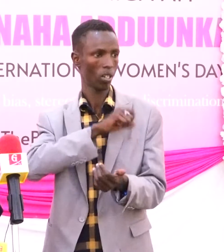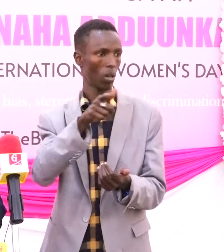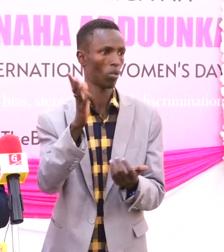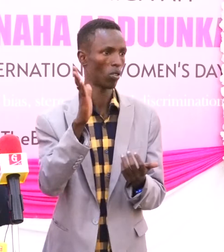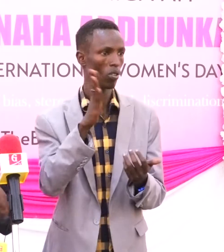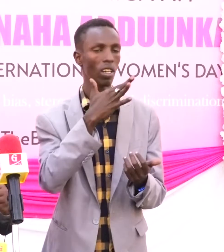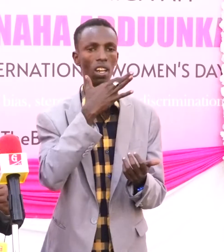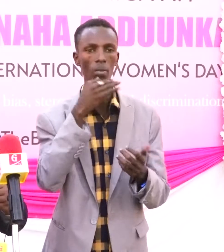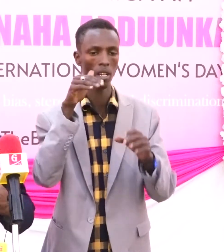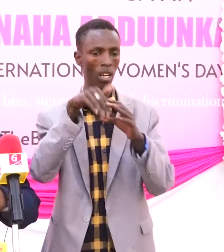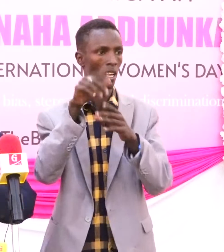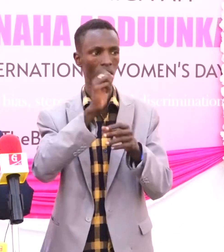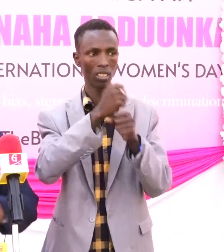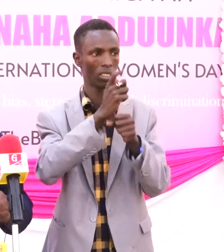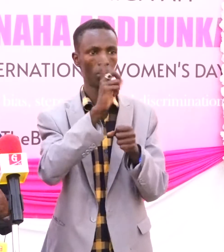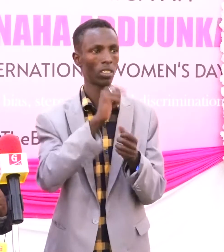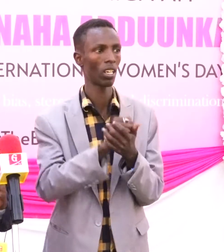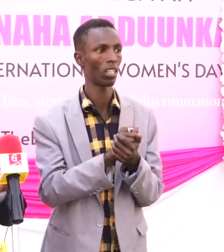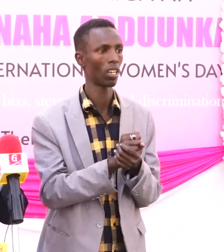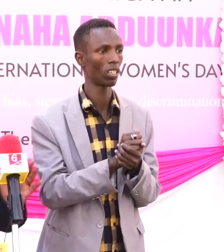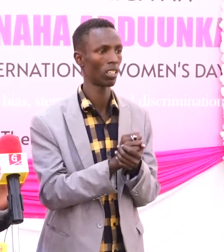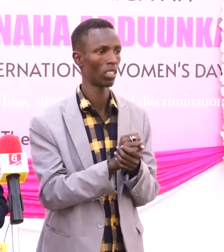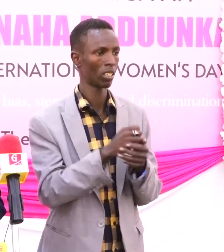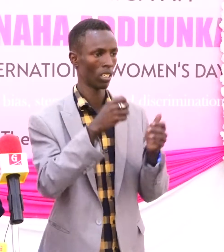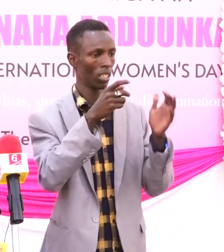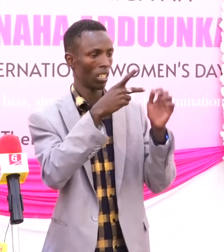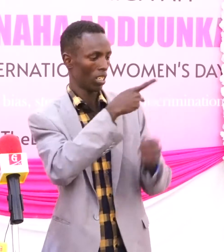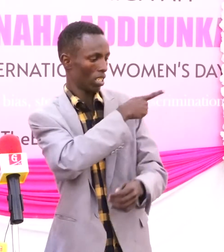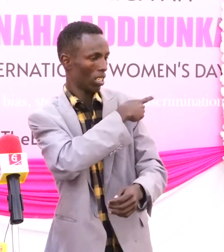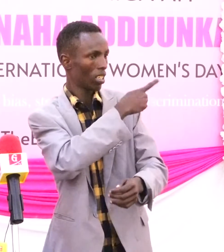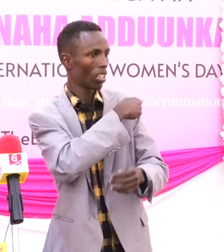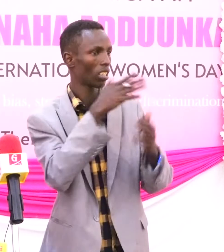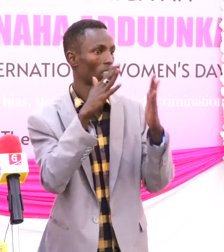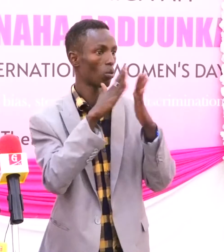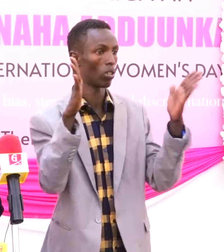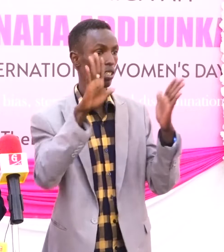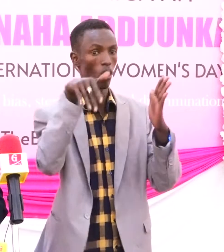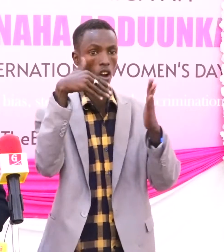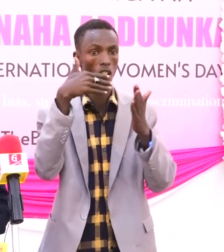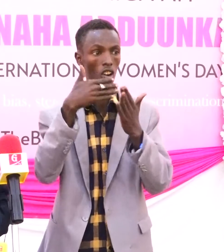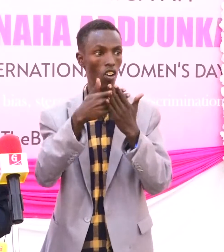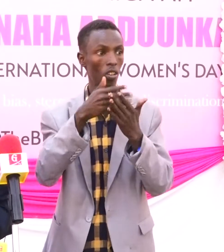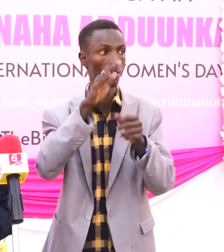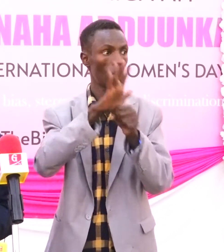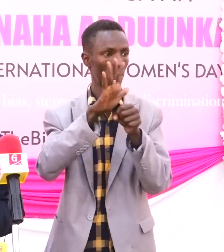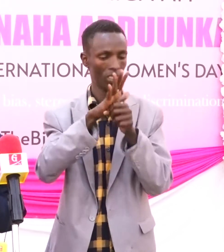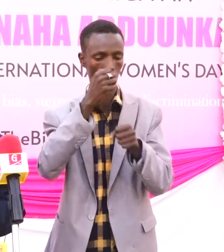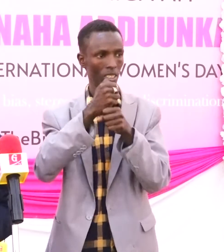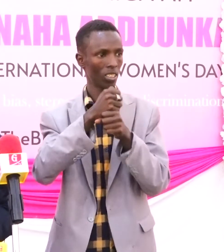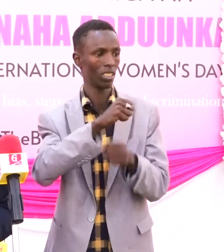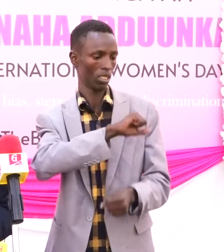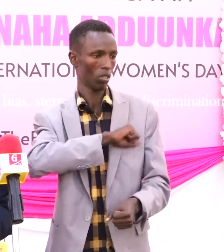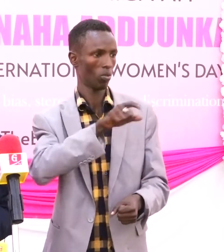إلا إيا دمان شقاله قيبتا سي دبان تود وهاوين وحان عدينينا